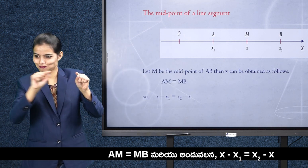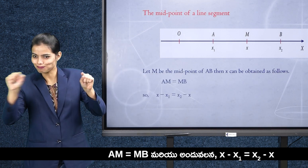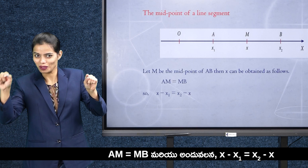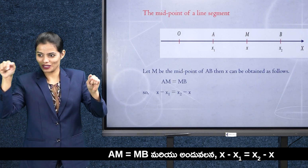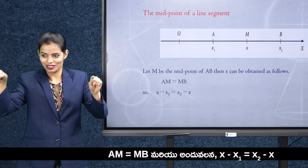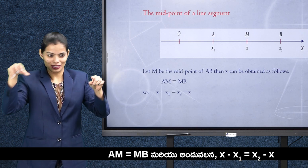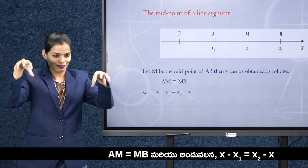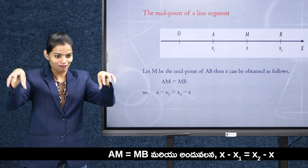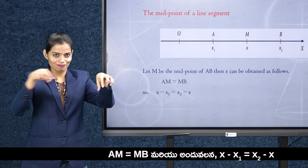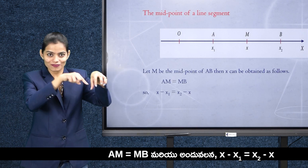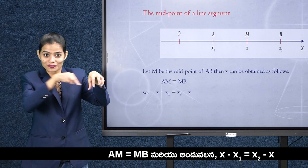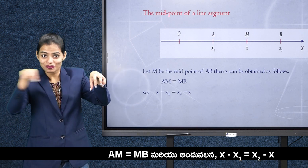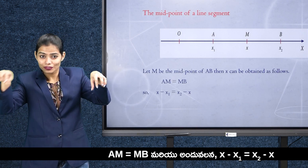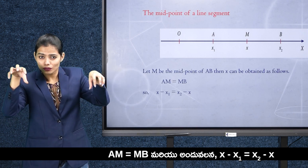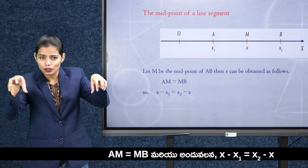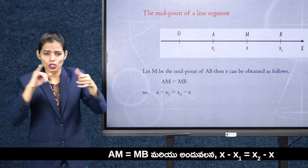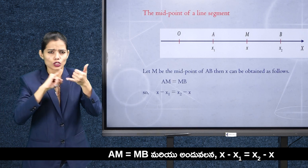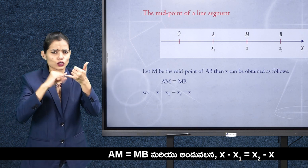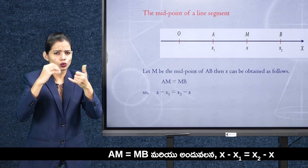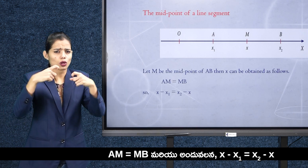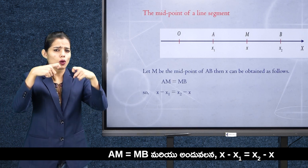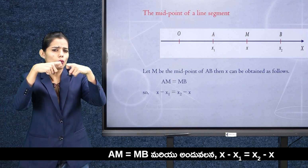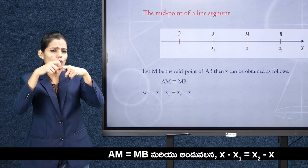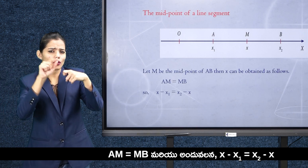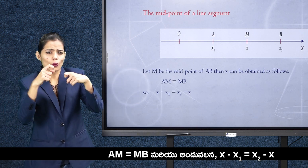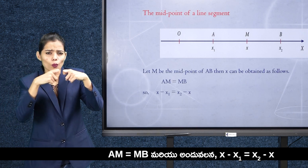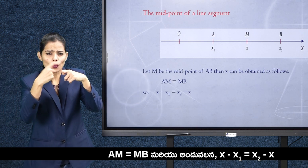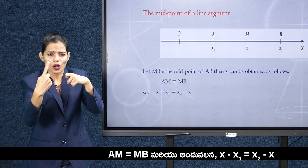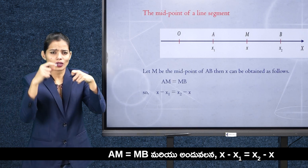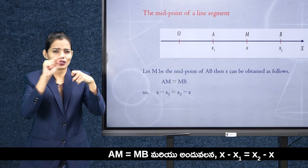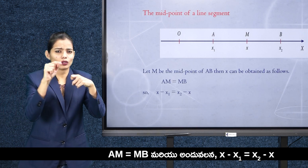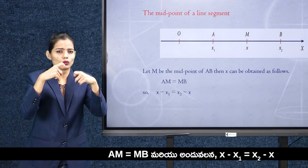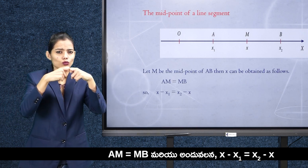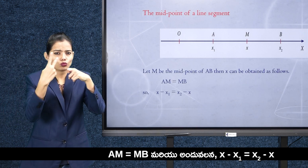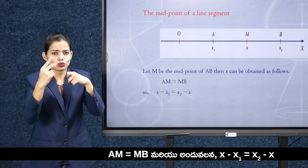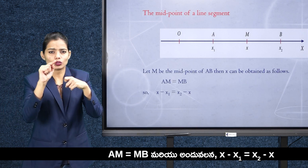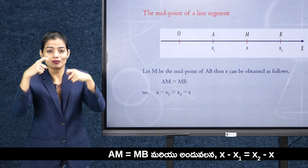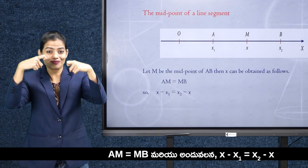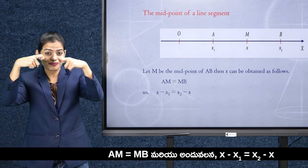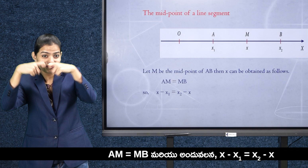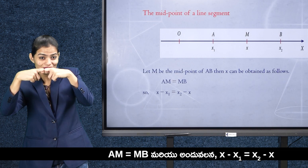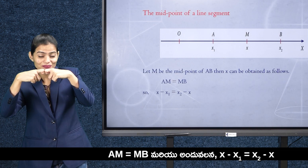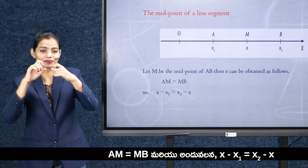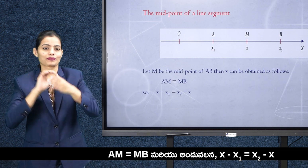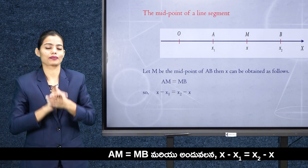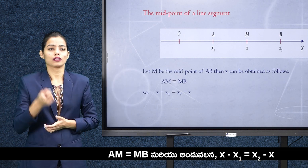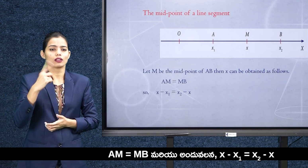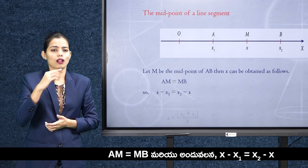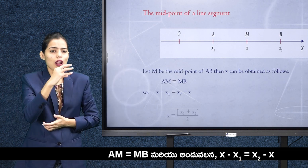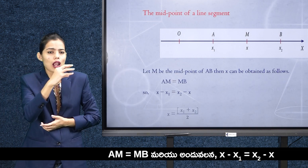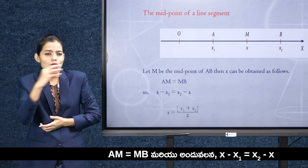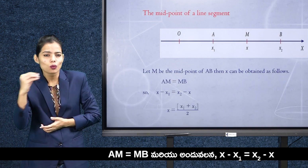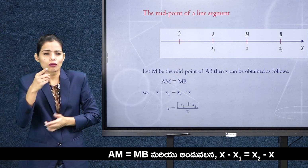MB మరియు అందువలన x మైనస్ x1 x2 మైనస్